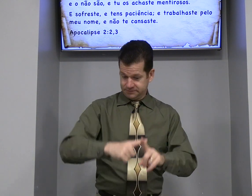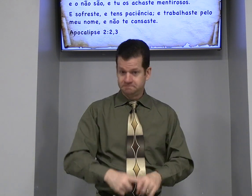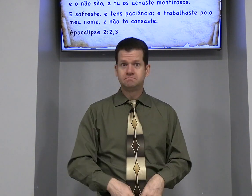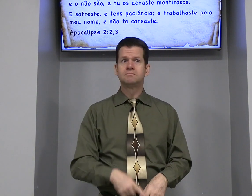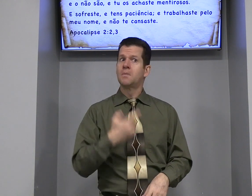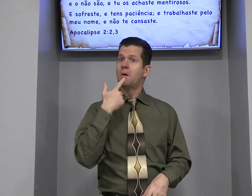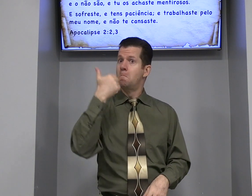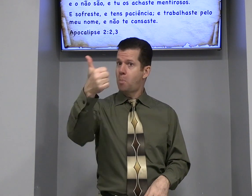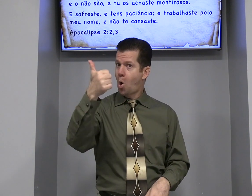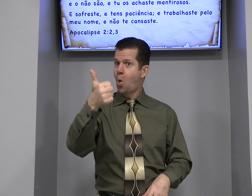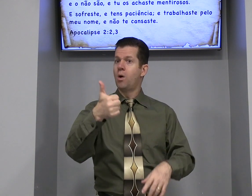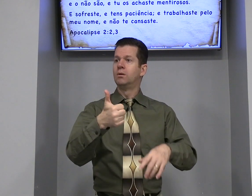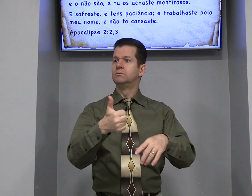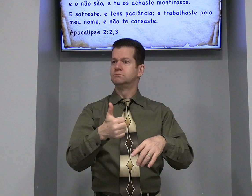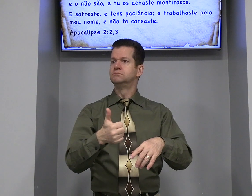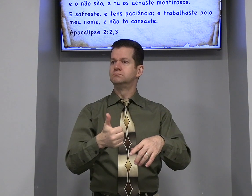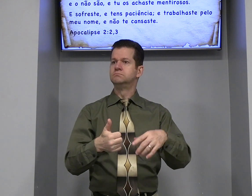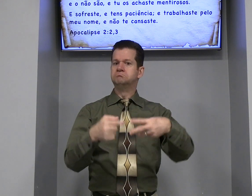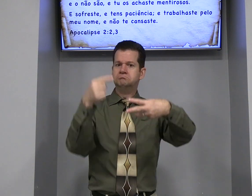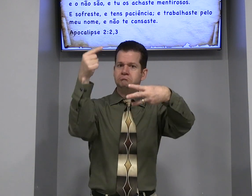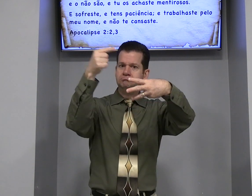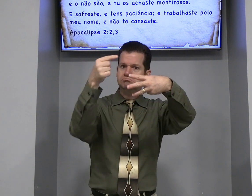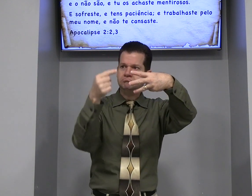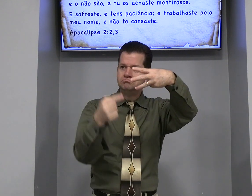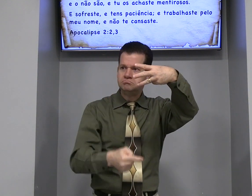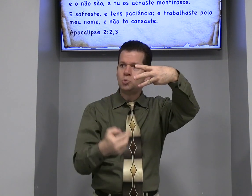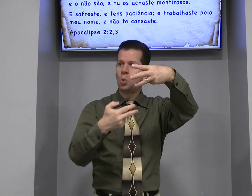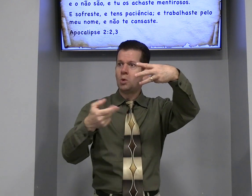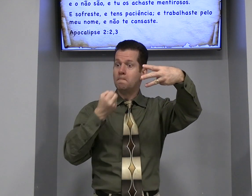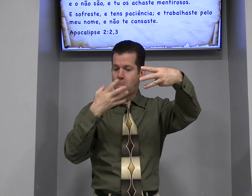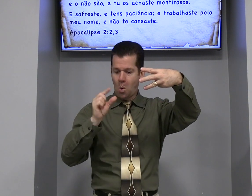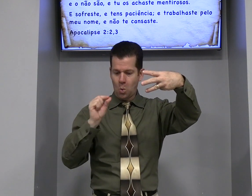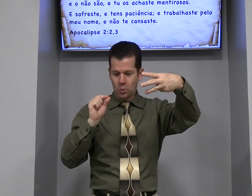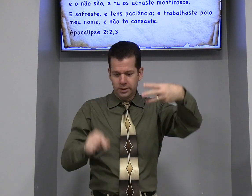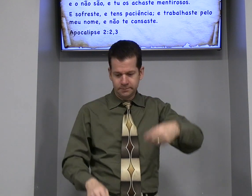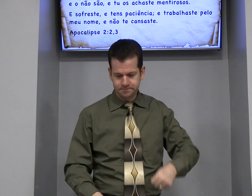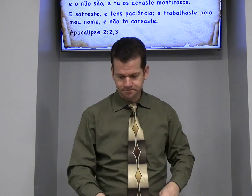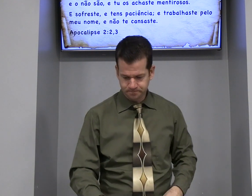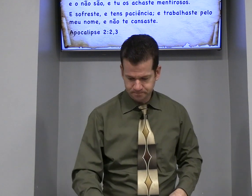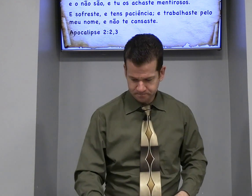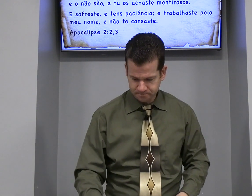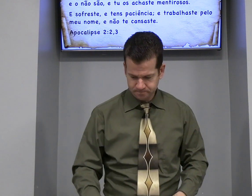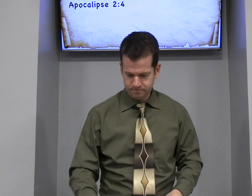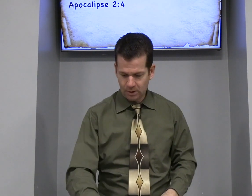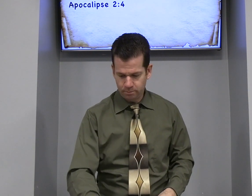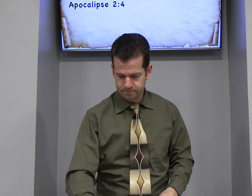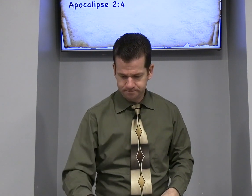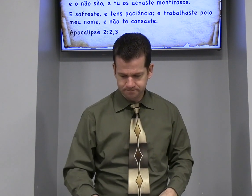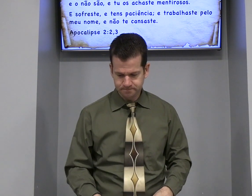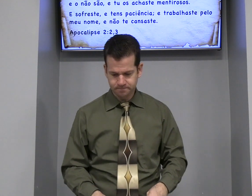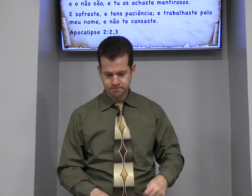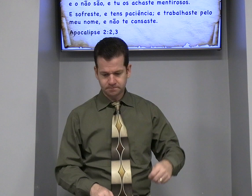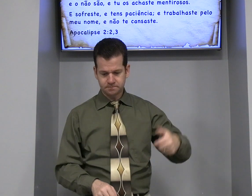A igreja em Efésio era boa. Três coisas boas que João falou.